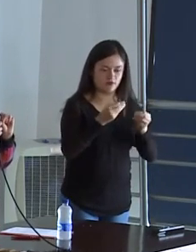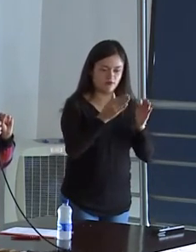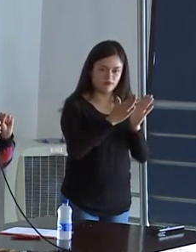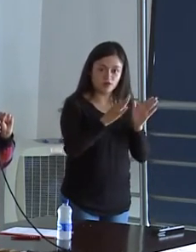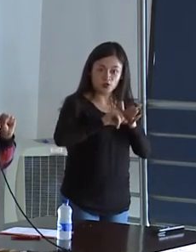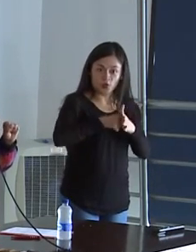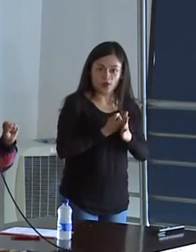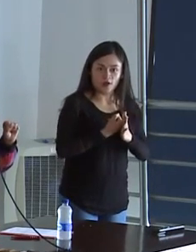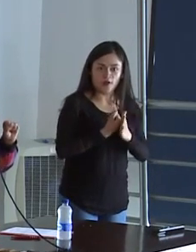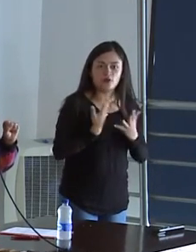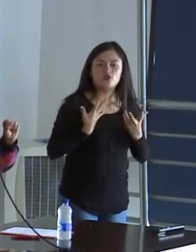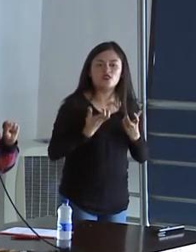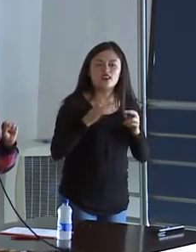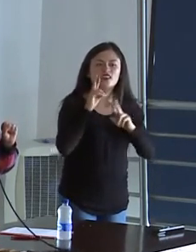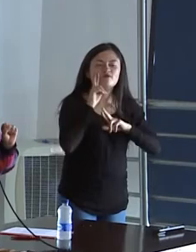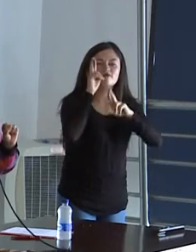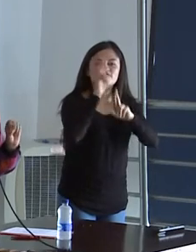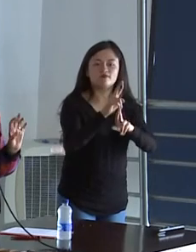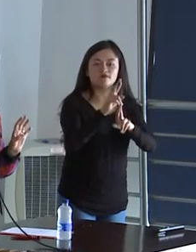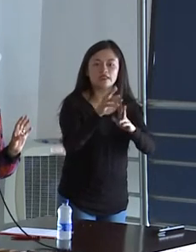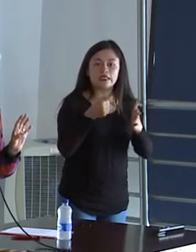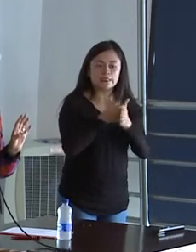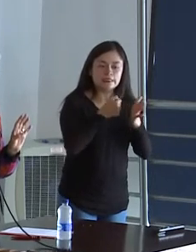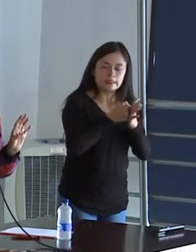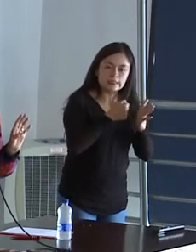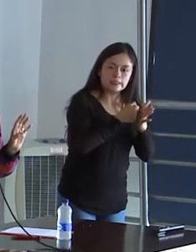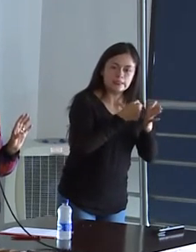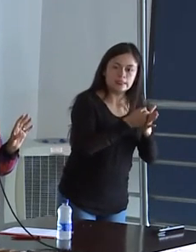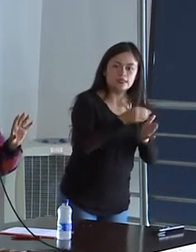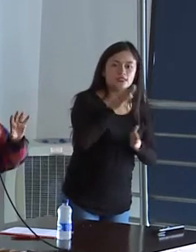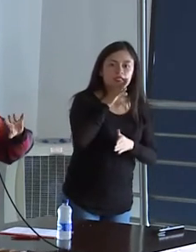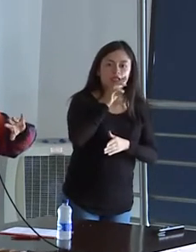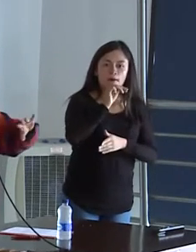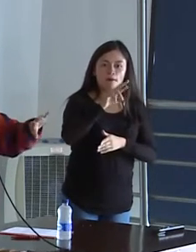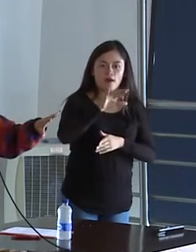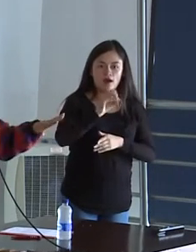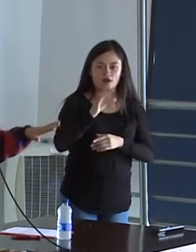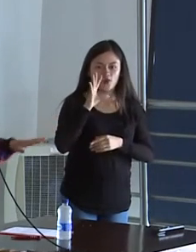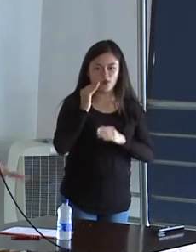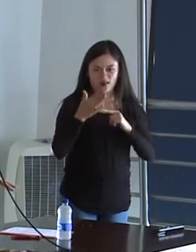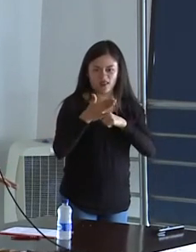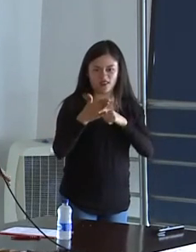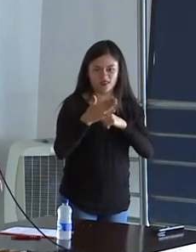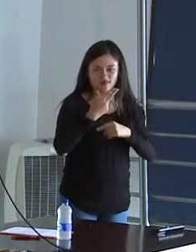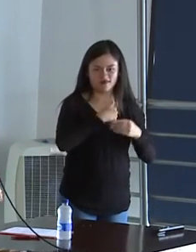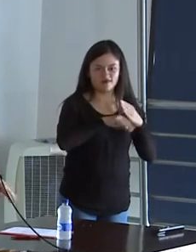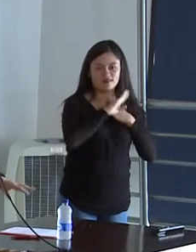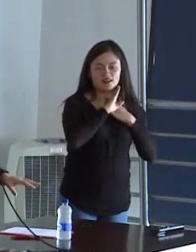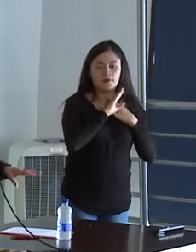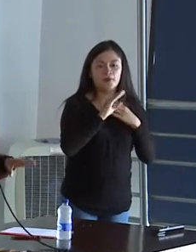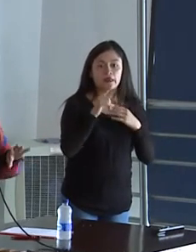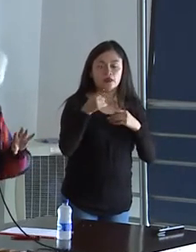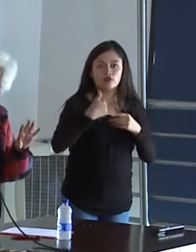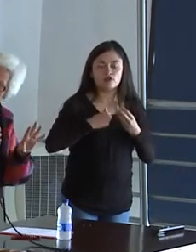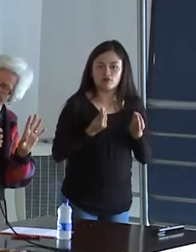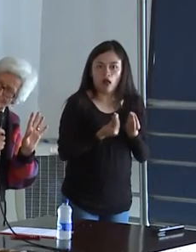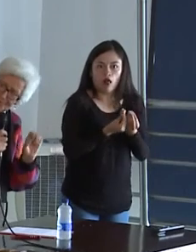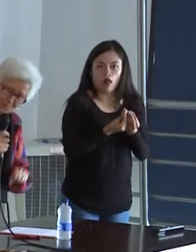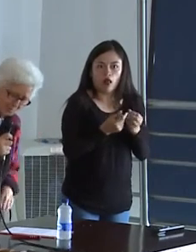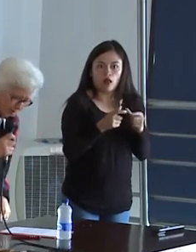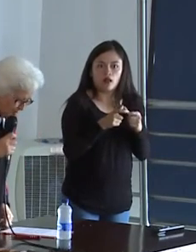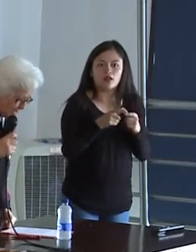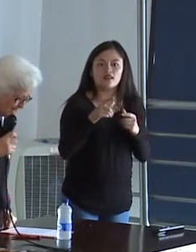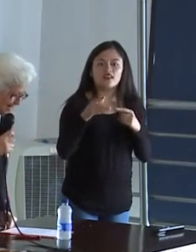quiero valorar la insistencia y la persistencia de Mario. Estábamos muy pocos en ese momento,